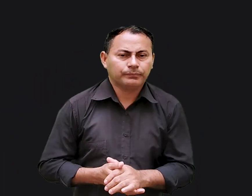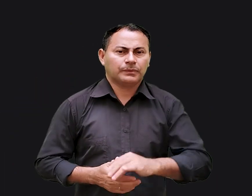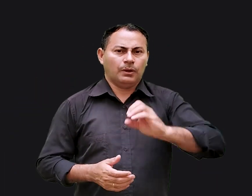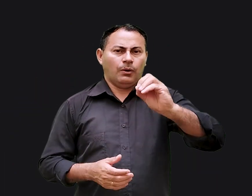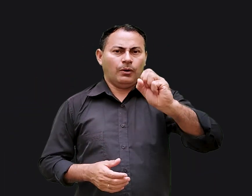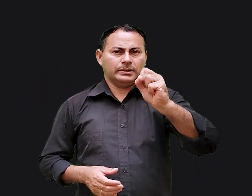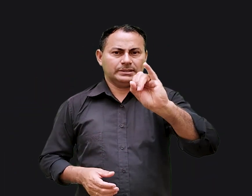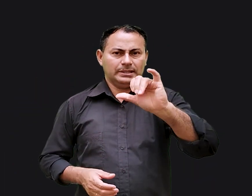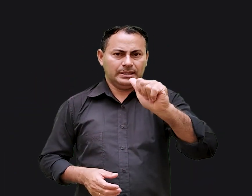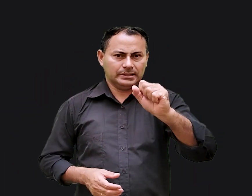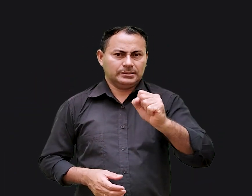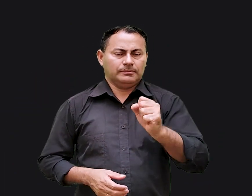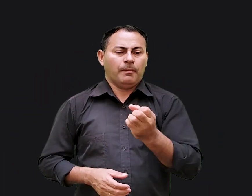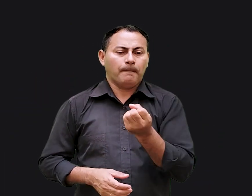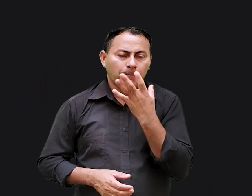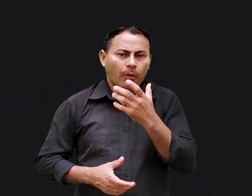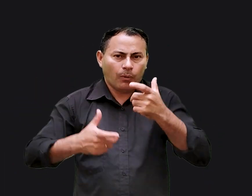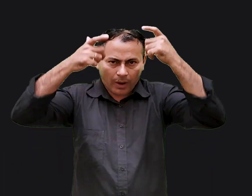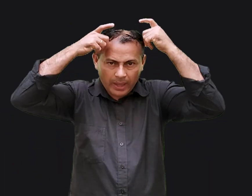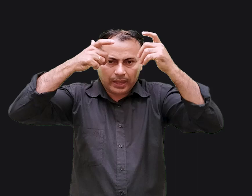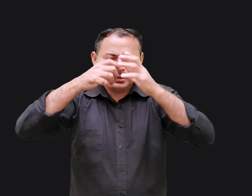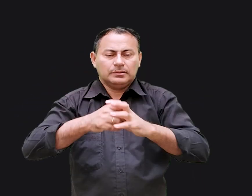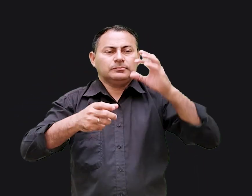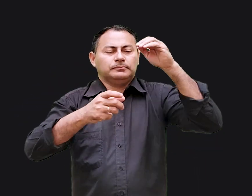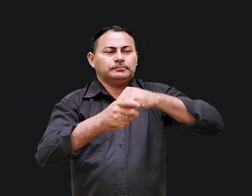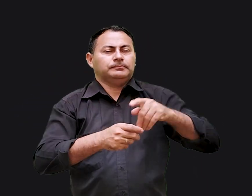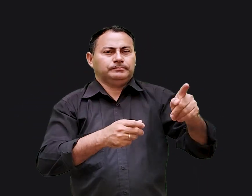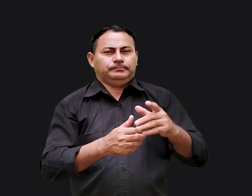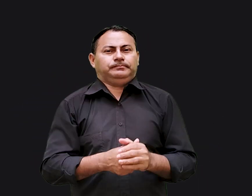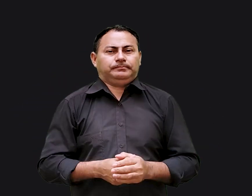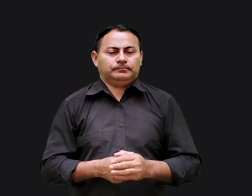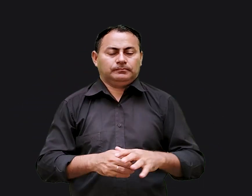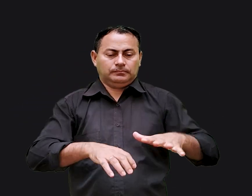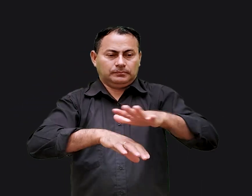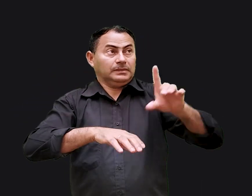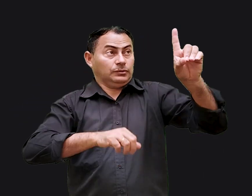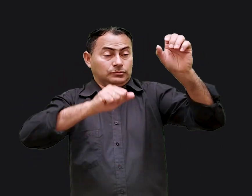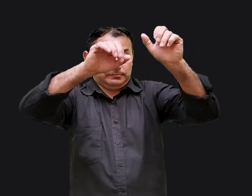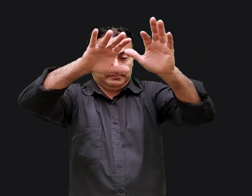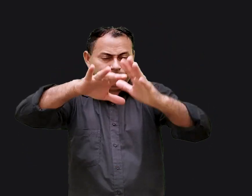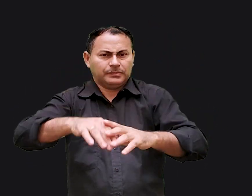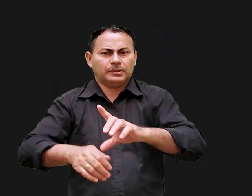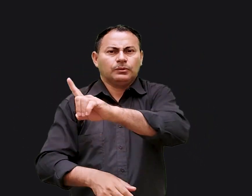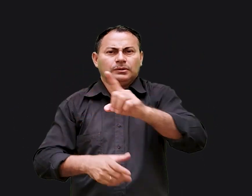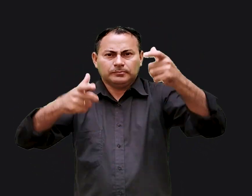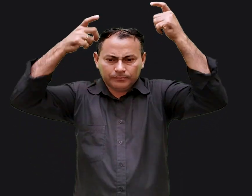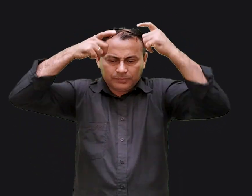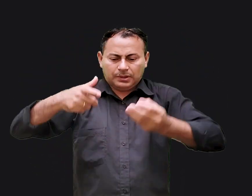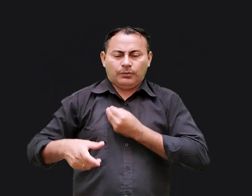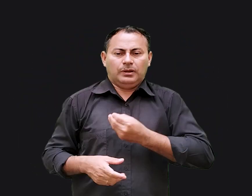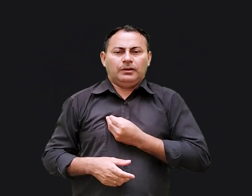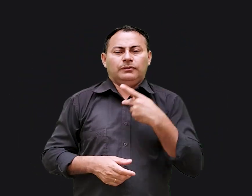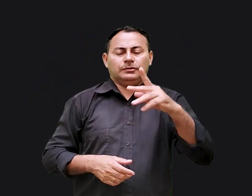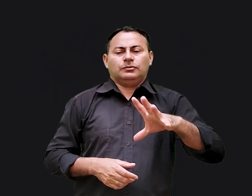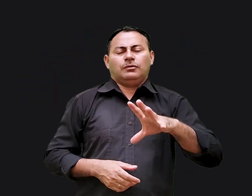Uzias era um bom rei, e a bênção de Deus estava sobre ele. Durante seu reinado, O reino vivia o seu